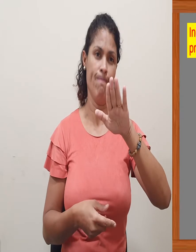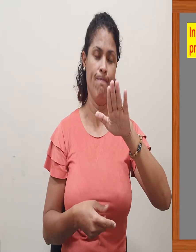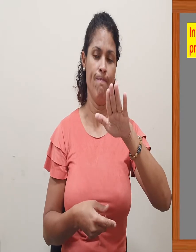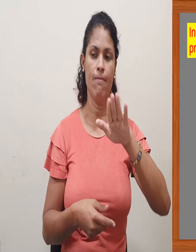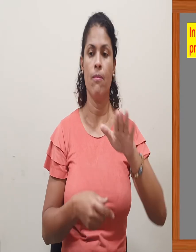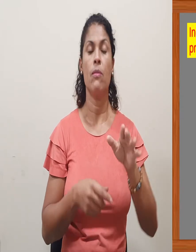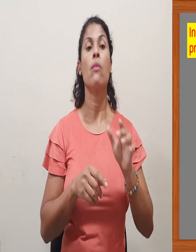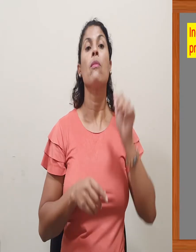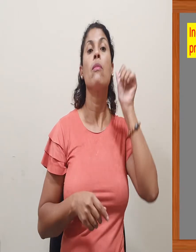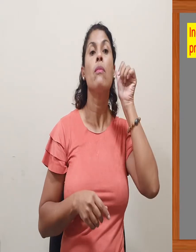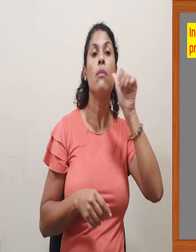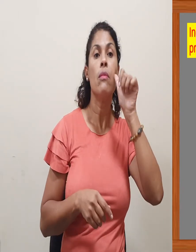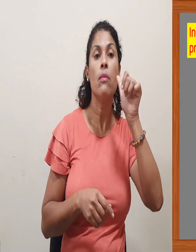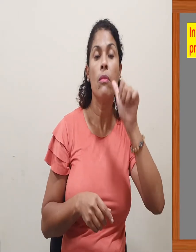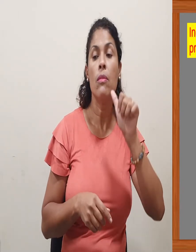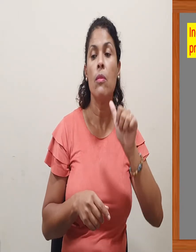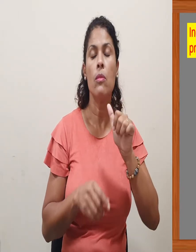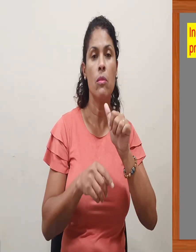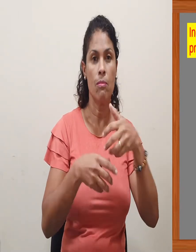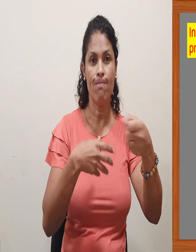309.750, com